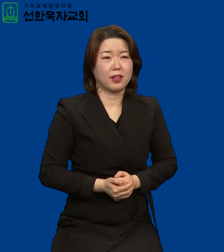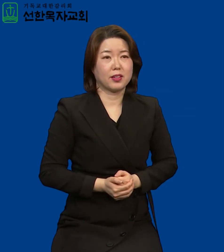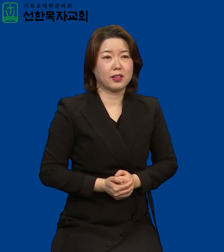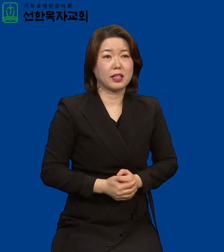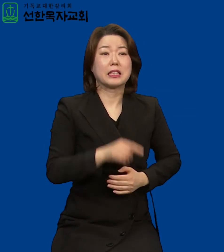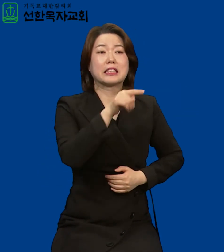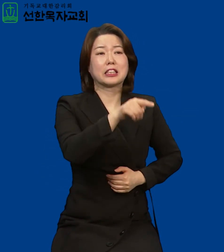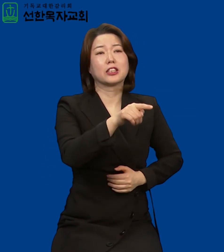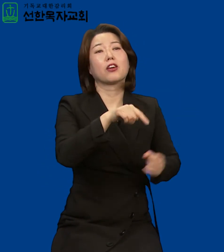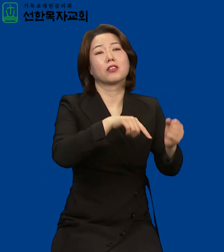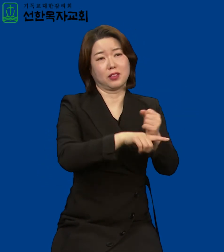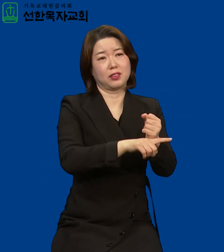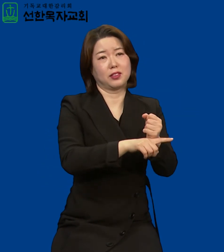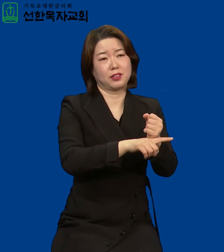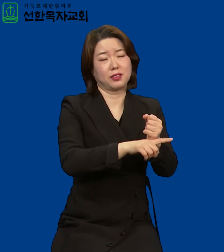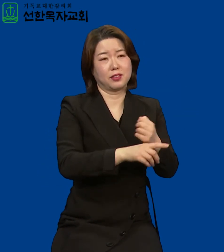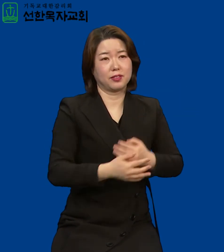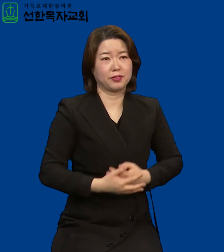그런 뜻이에요.